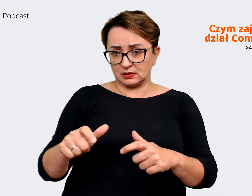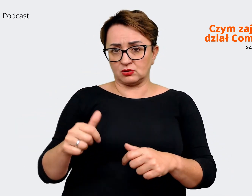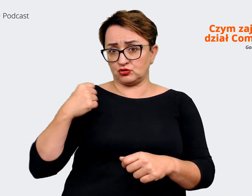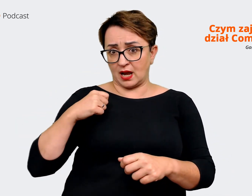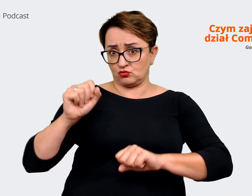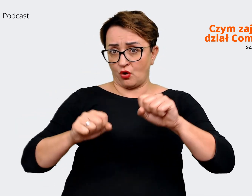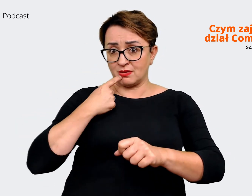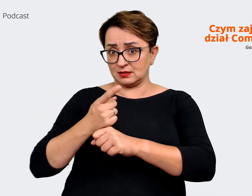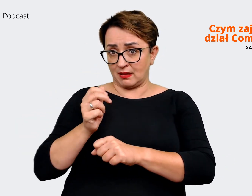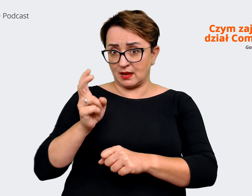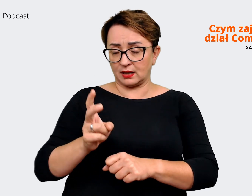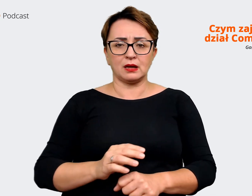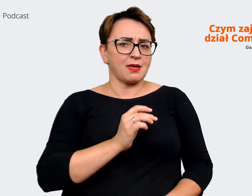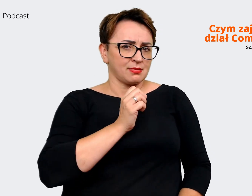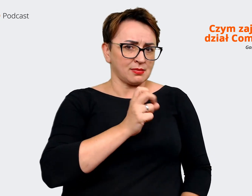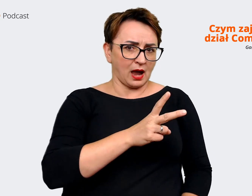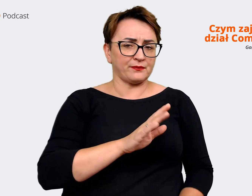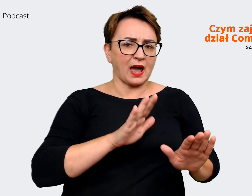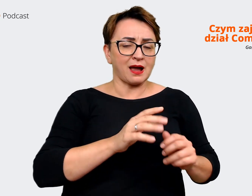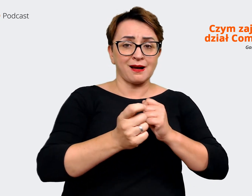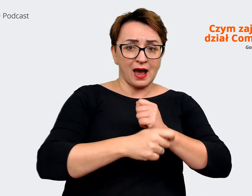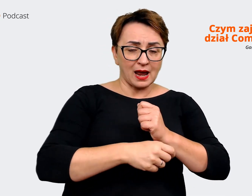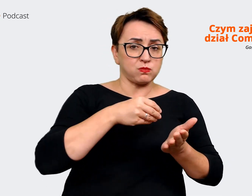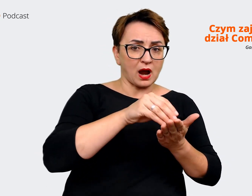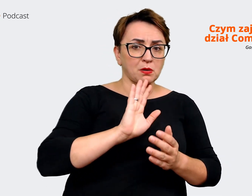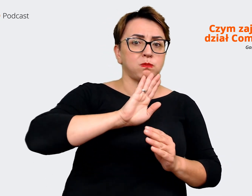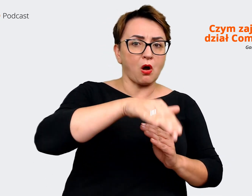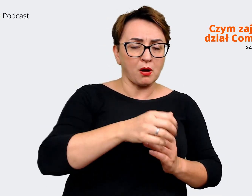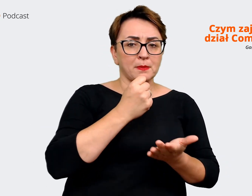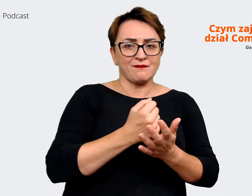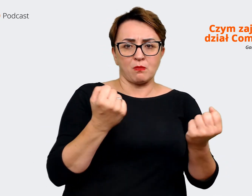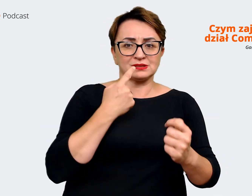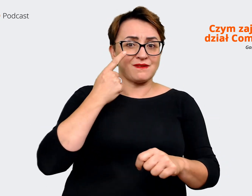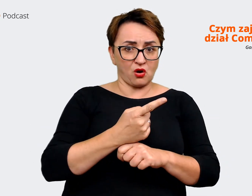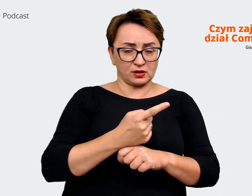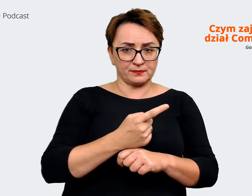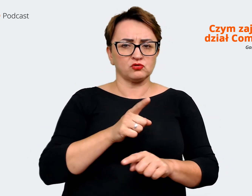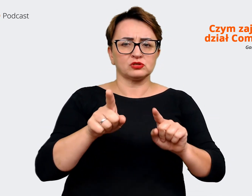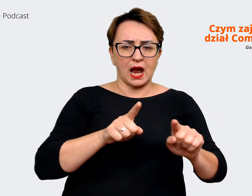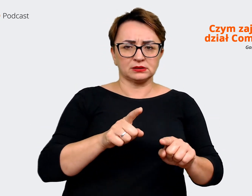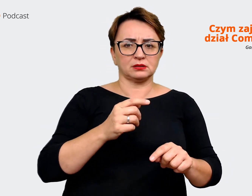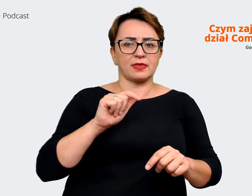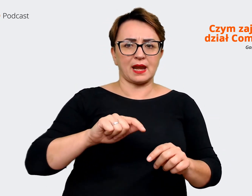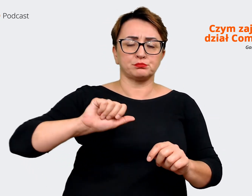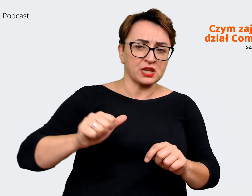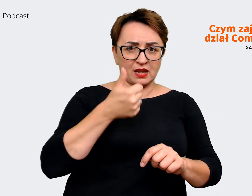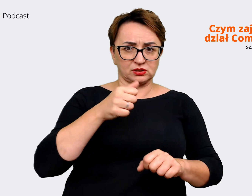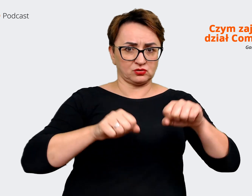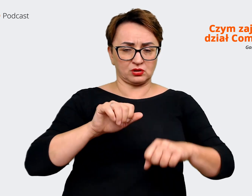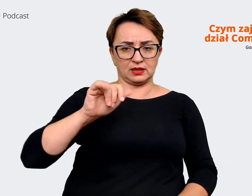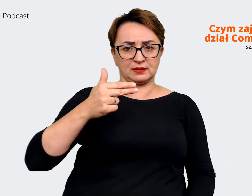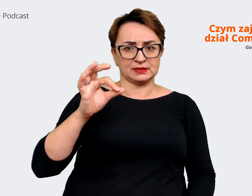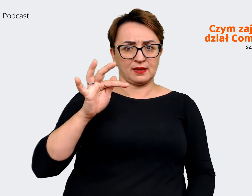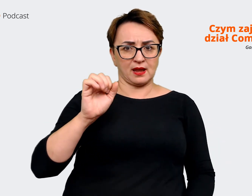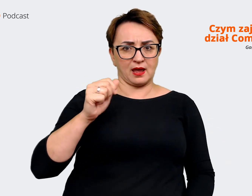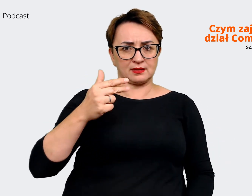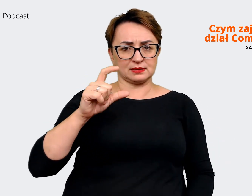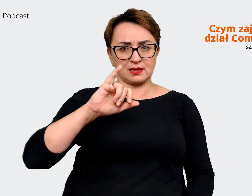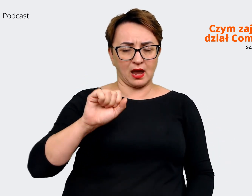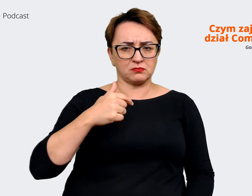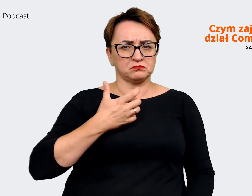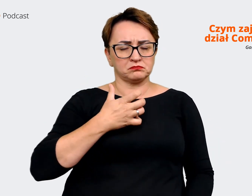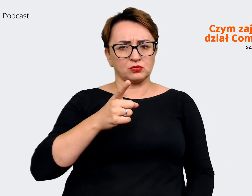Mamy co najmniej 2 instancje, więc będziemy walczyć. Mamy jakiś pomysł, ile to może potrwać? Bo rozumiem, na razie nic